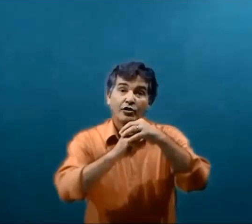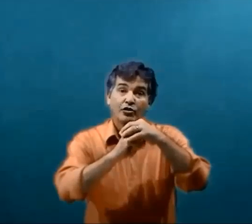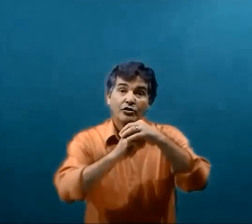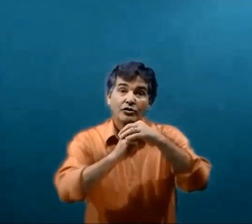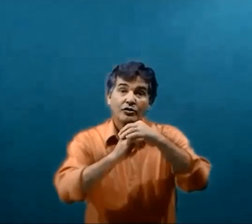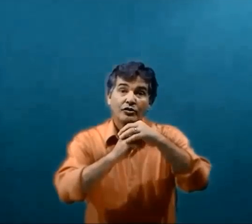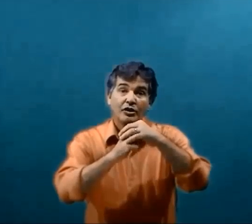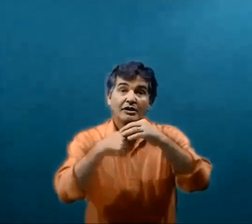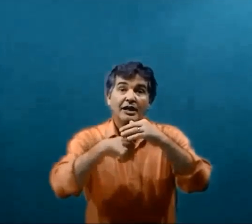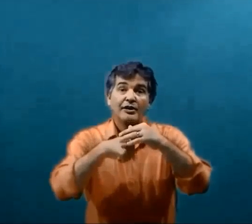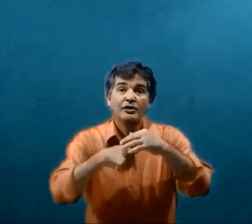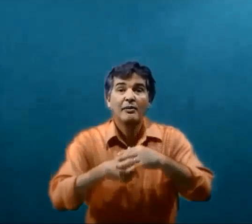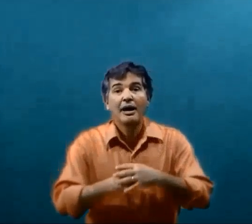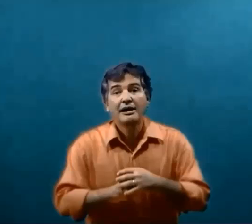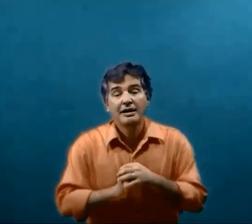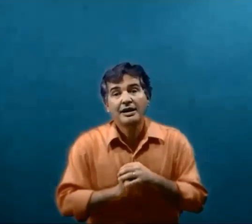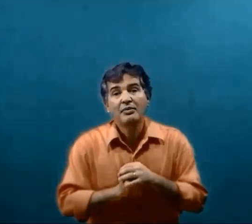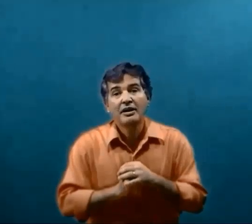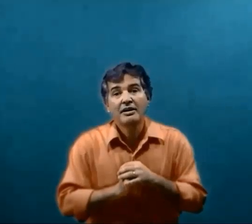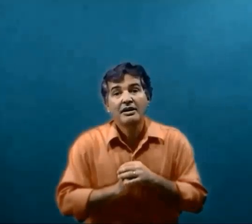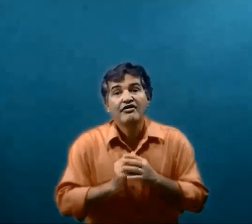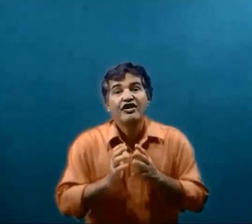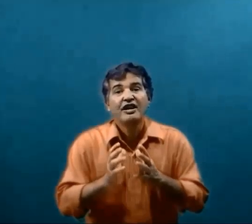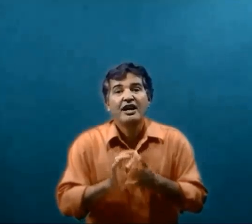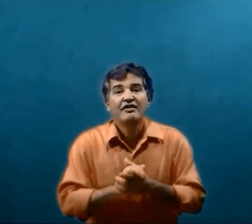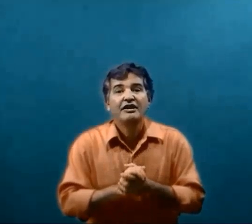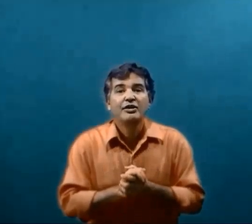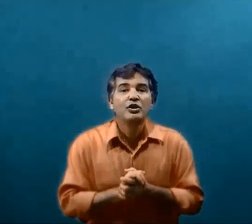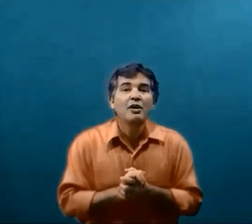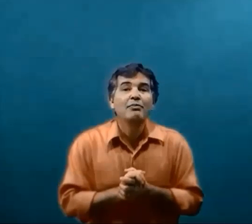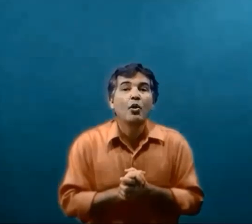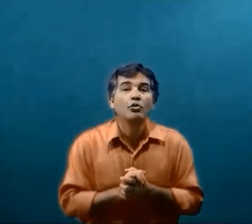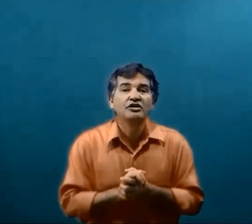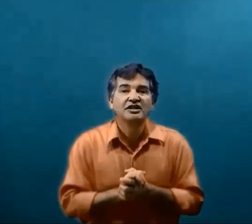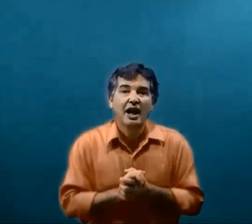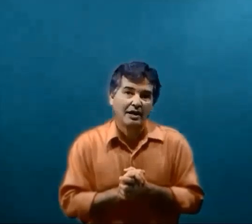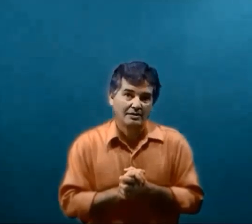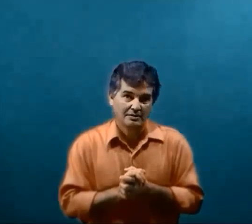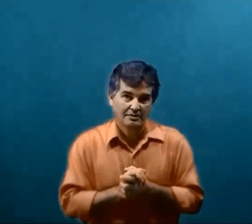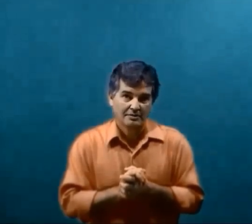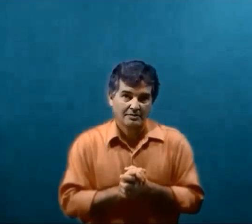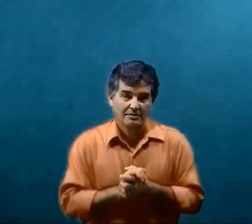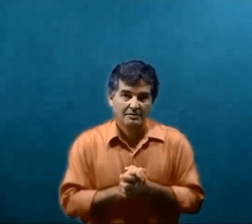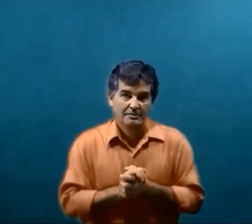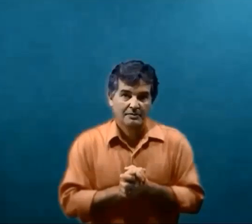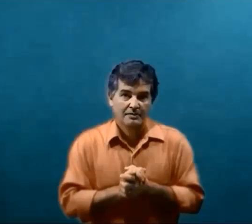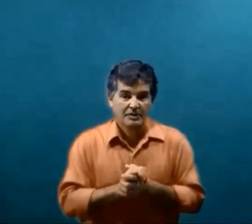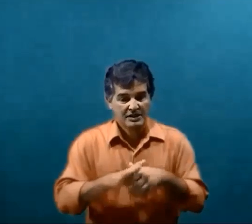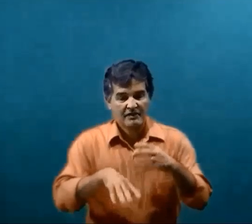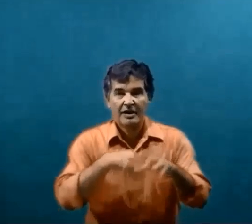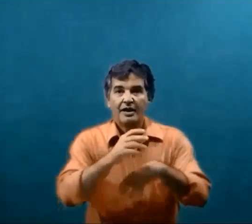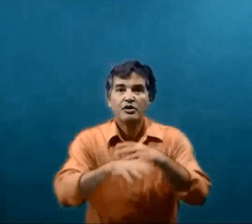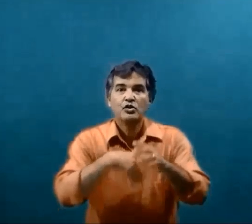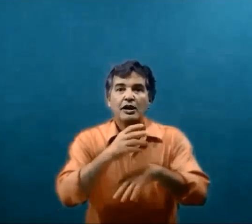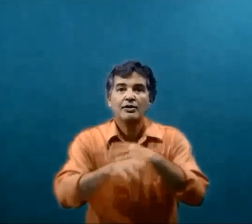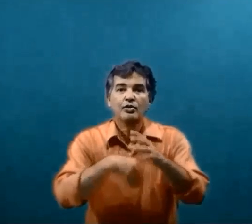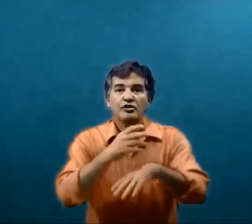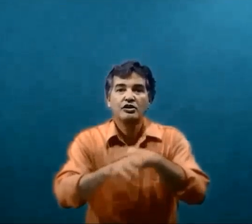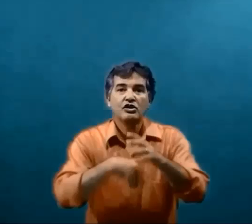feto, dentro da barriga da mãe, ficava dentro de uma bolsa. Pensava que era misturado com os